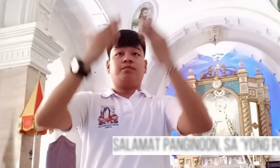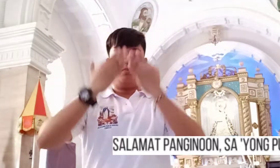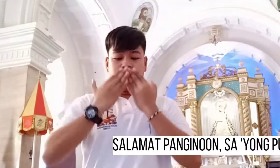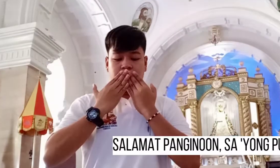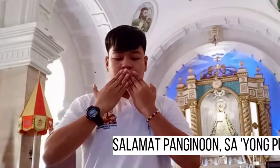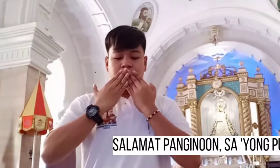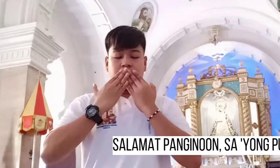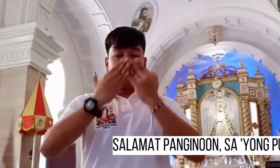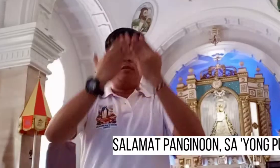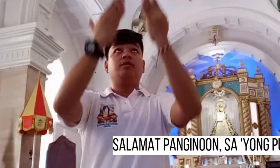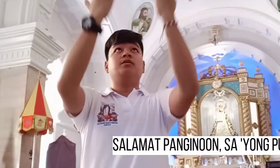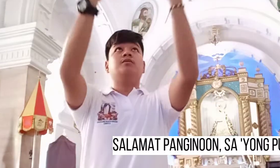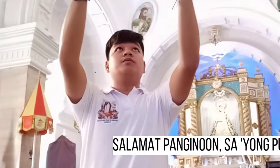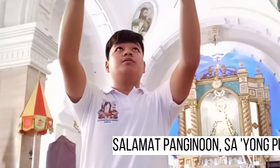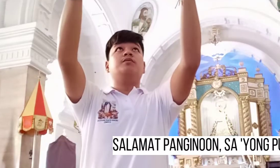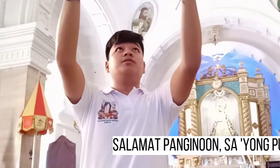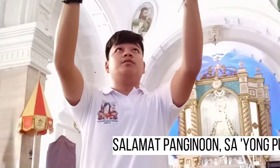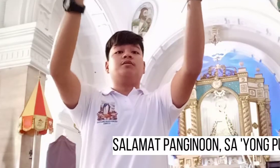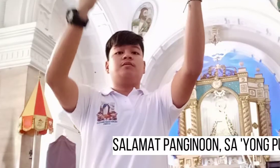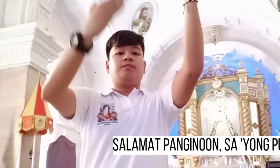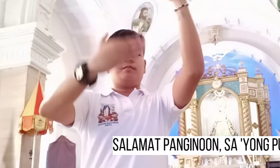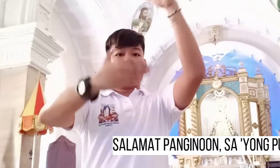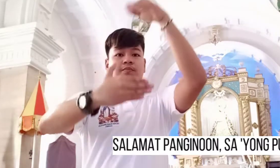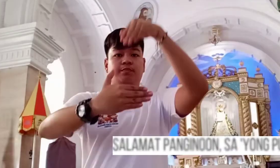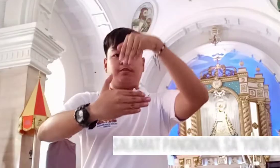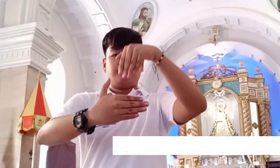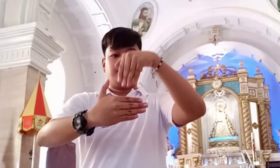Salamat Panginoon sa iyong punda.